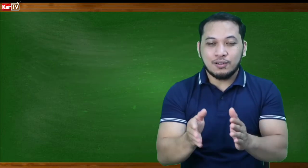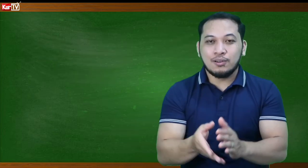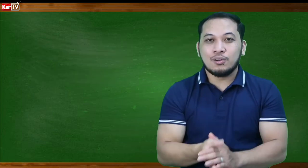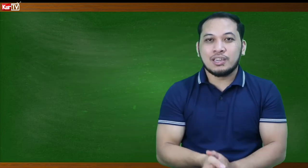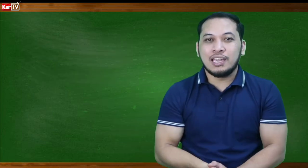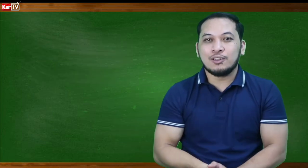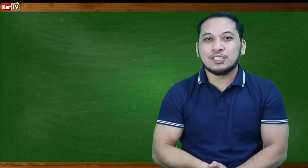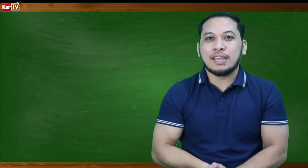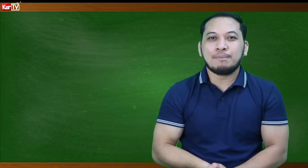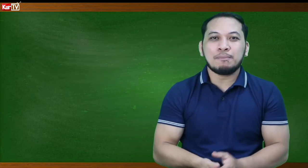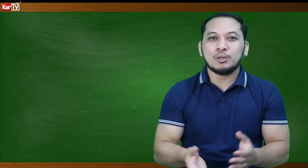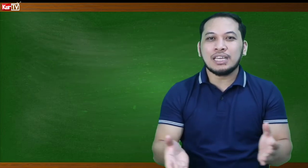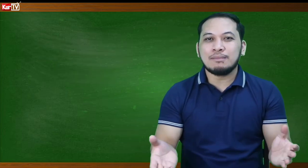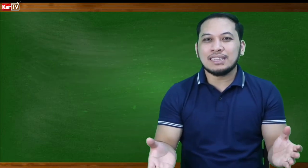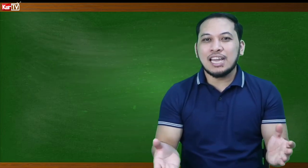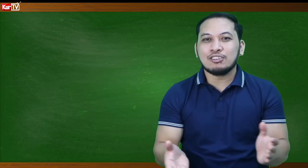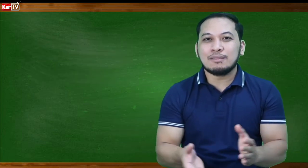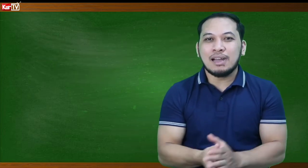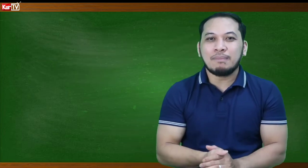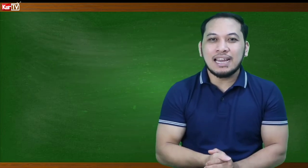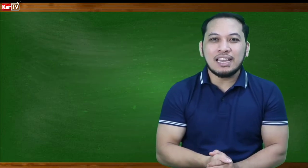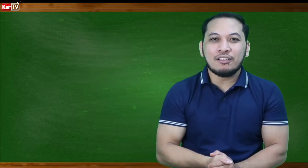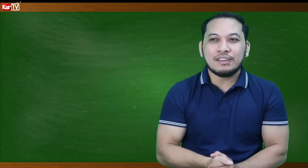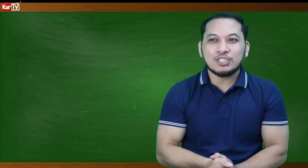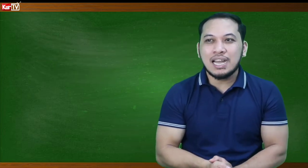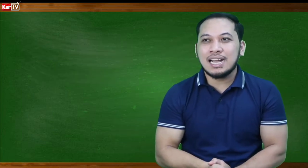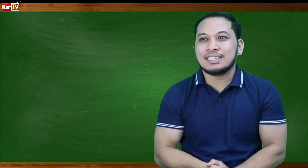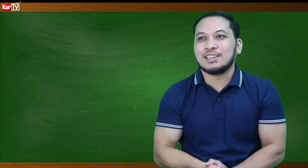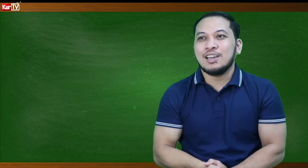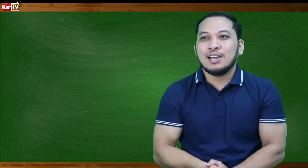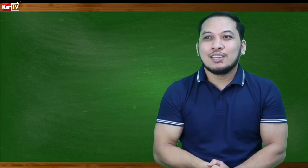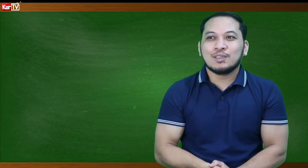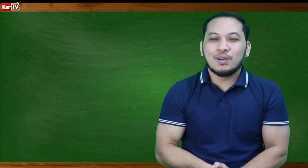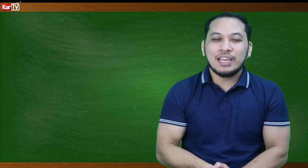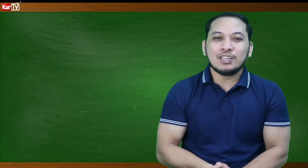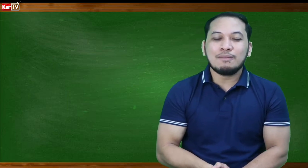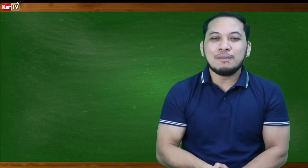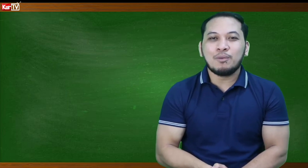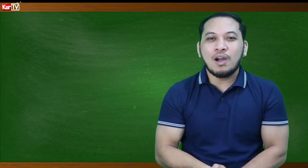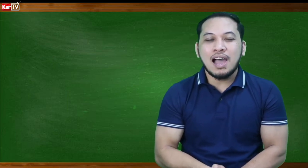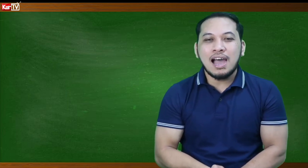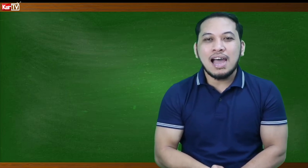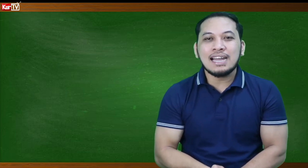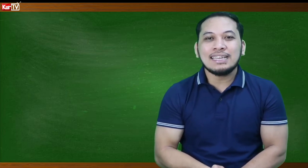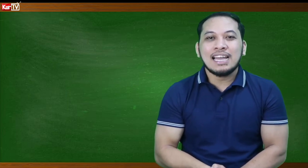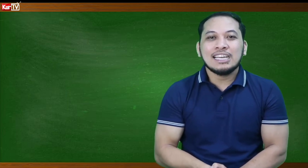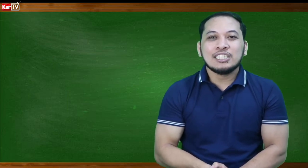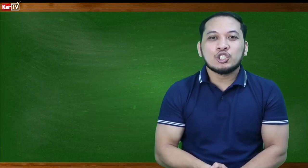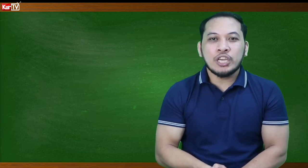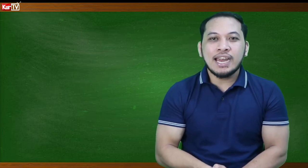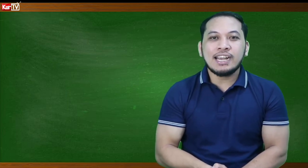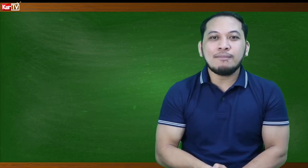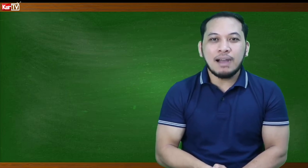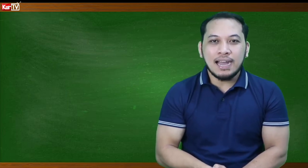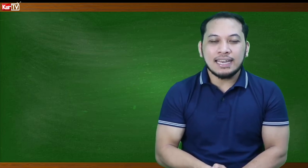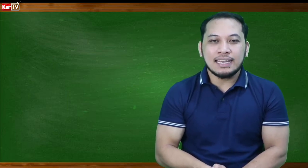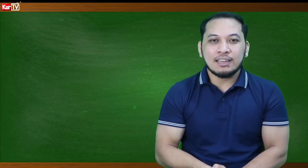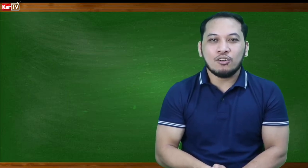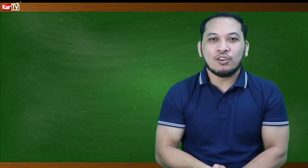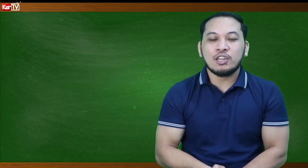Okay. O, syempre, punta naman tayo sa mga Barangay Officials. So, ito naman po ang Chairman. Okay.